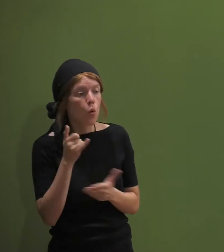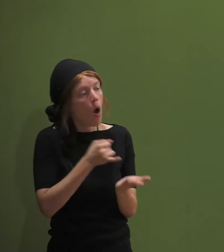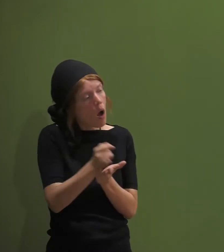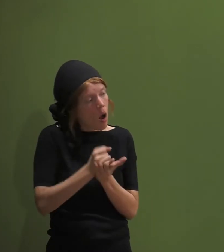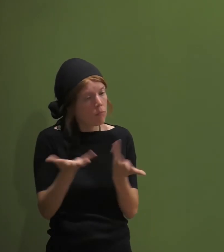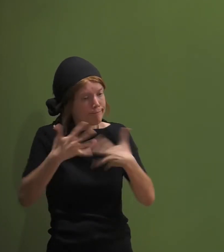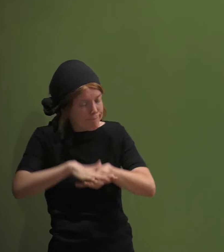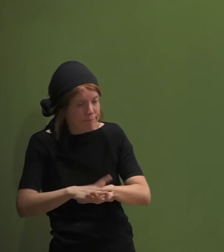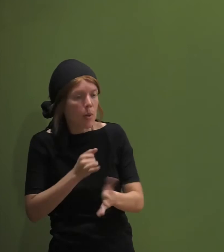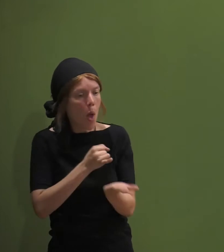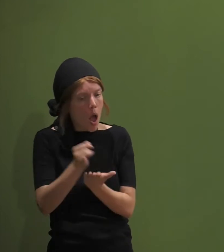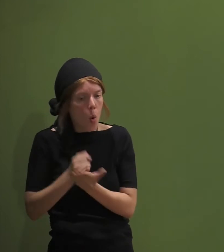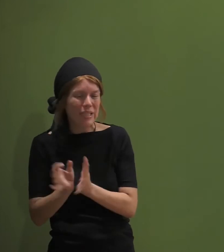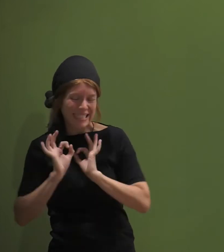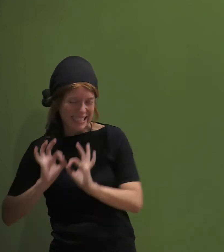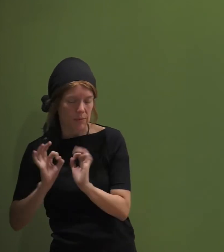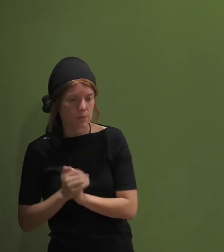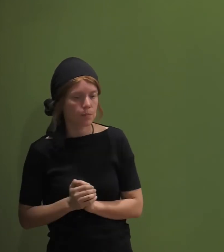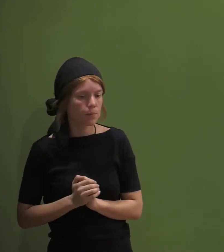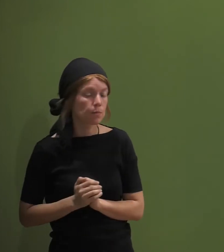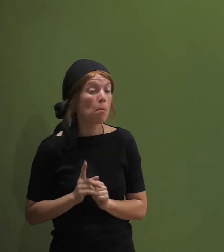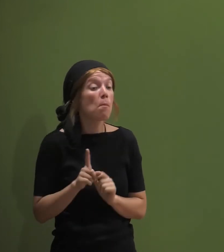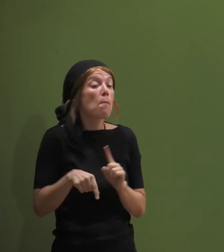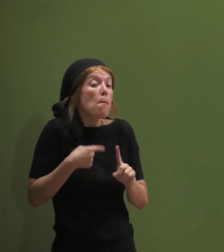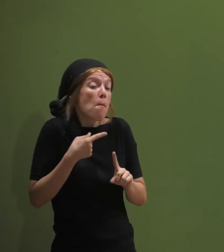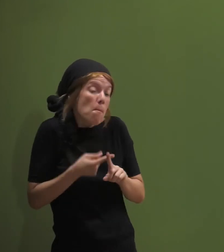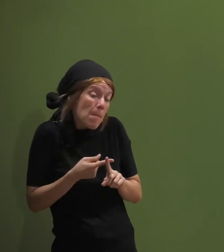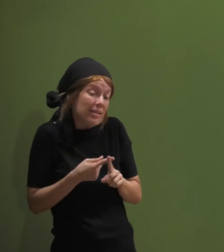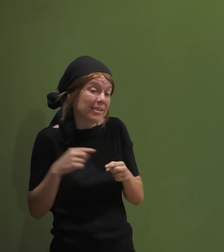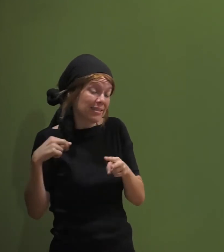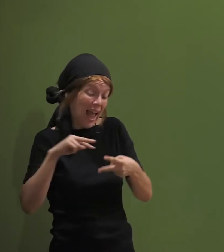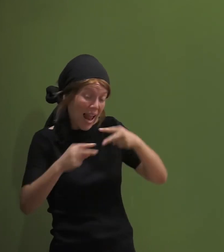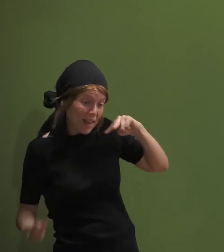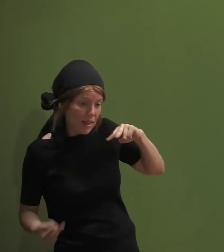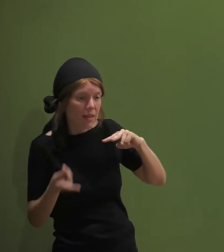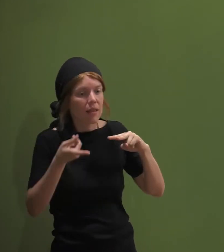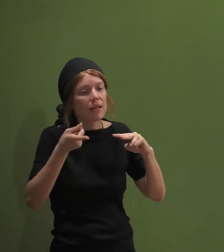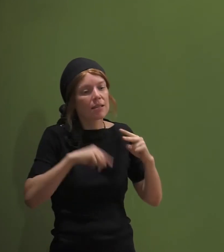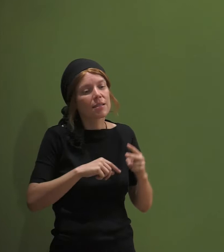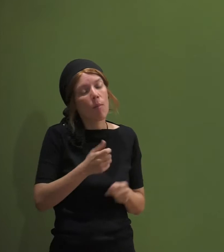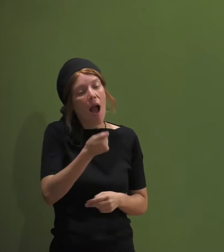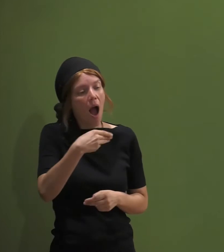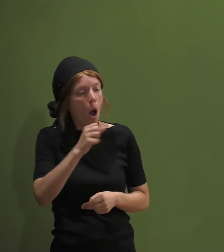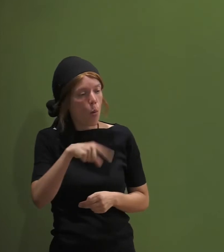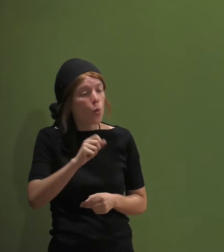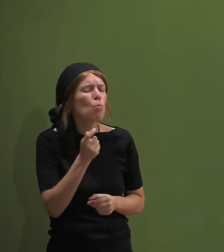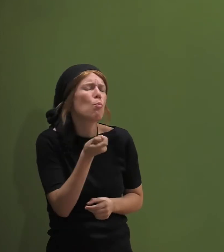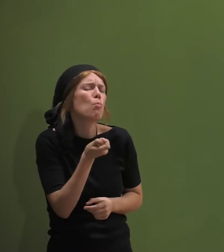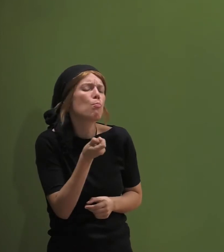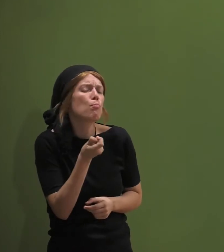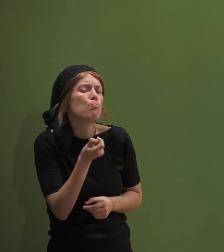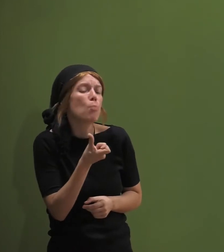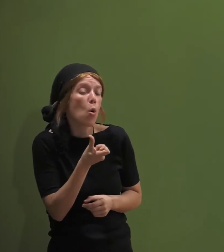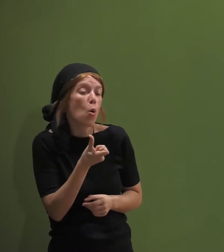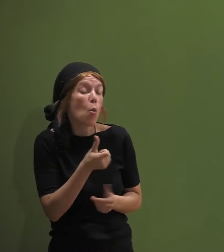agricultura integrada y agricultura de precisión, más unas gotas de mejora genética y mejora en la eficiencia de los abonos, y una pizca de reducción